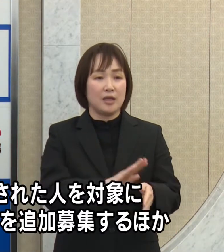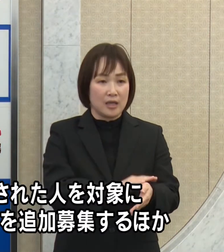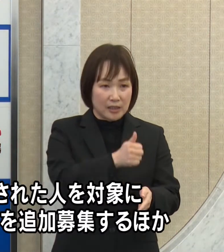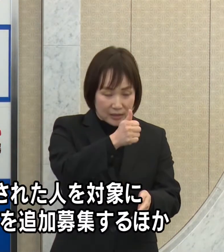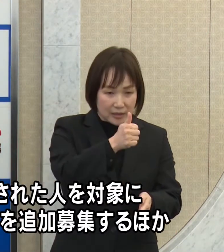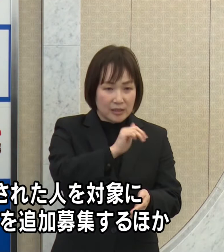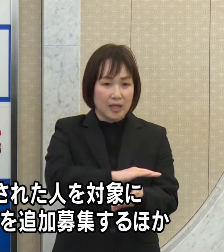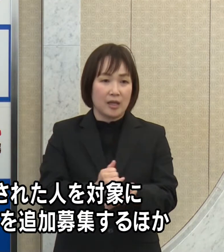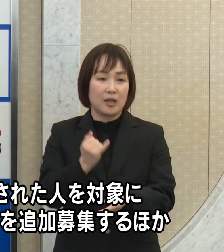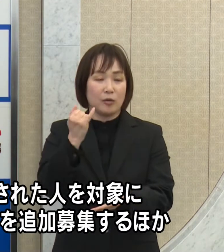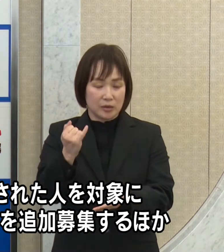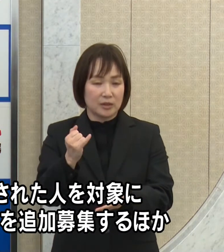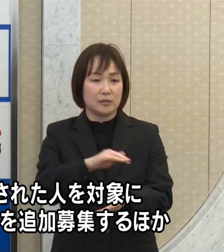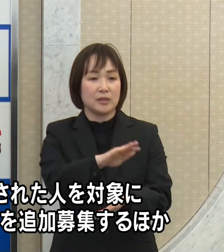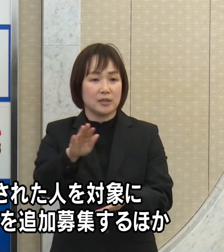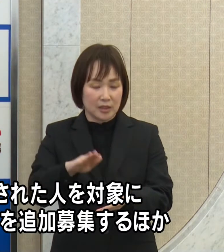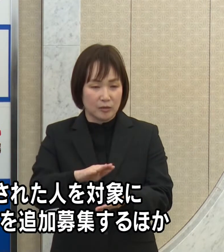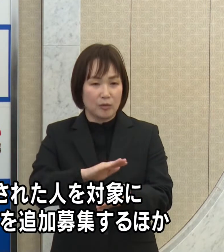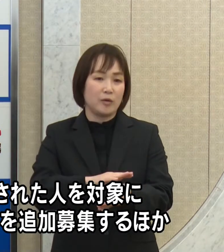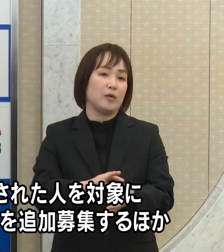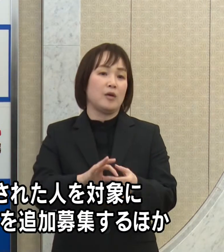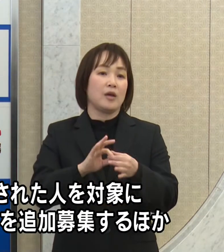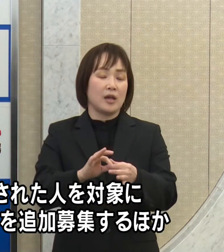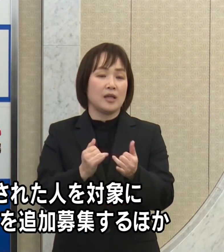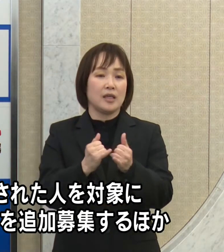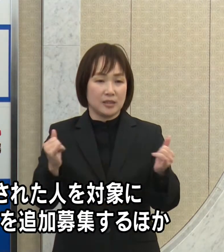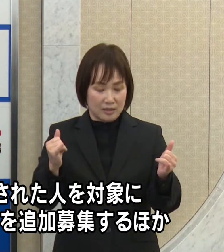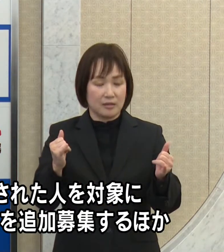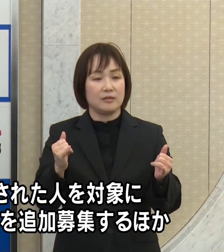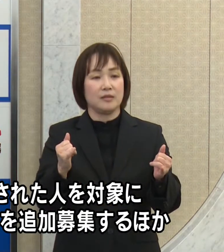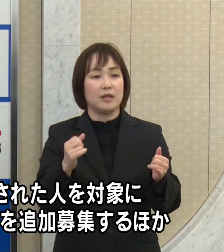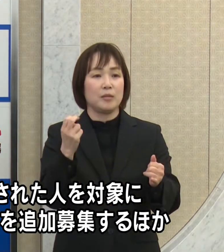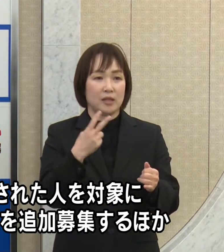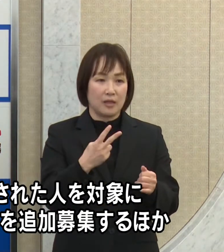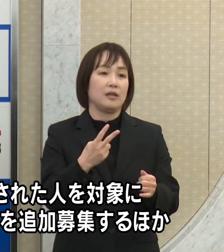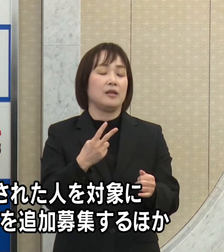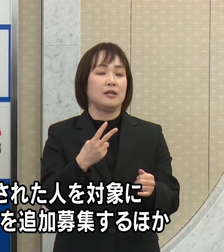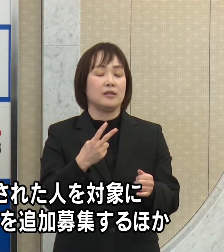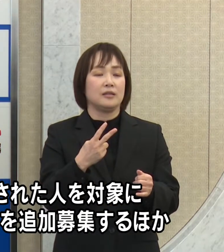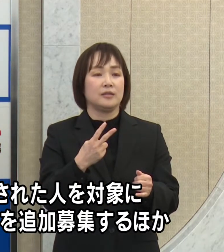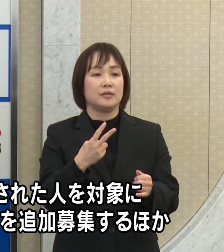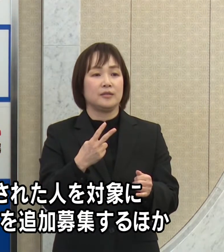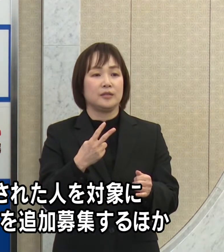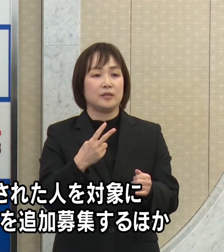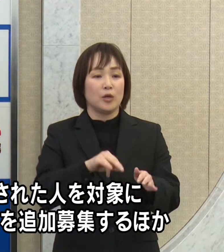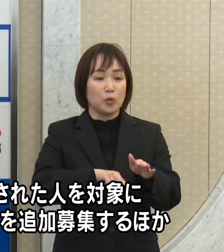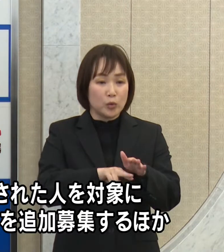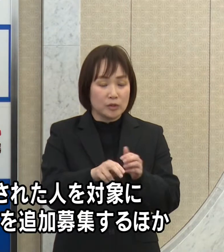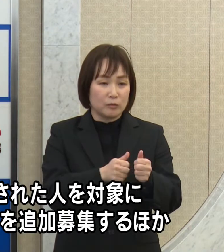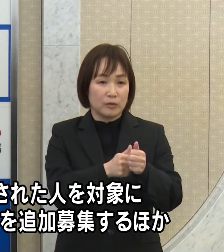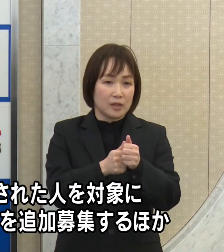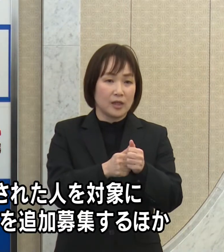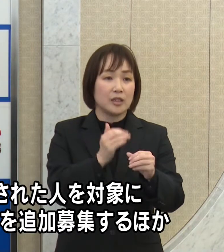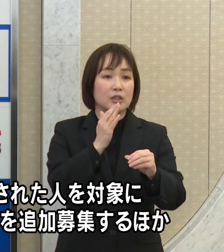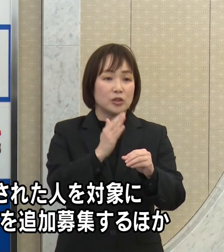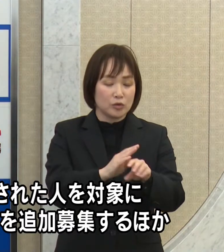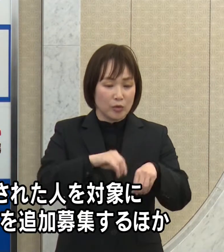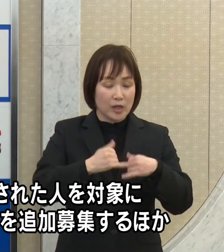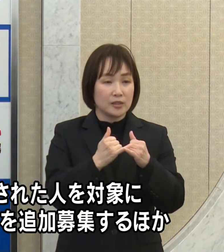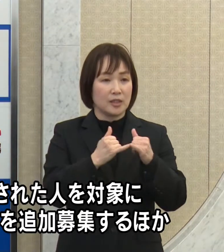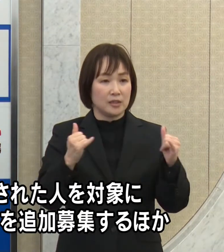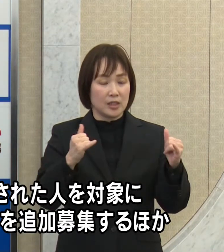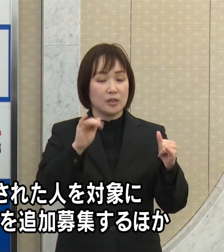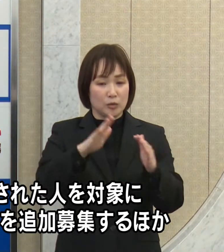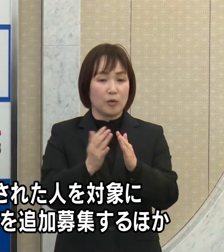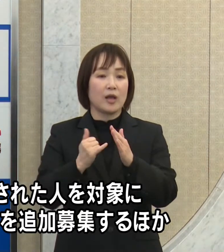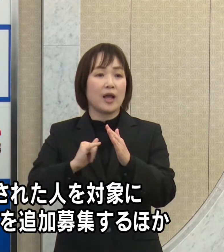失業・休業中の人や内定を取り消された人を対象に、県の補助事務員として50人程